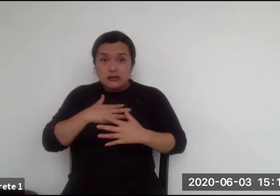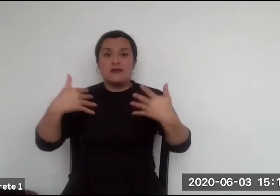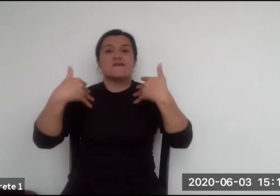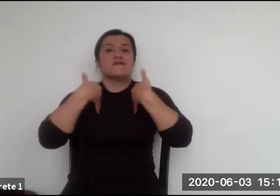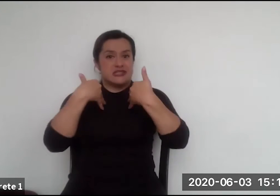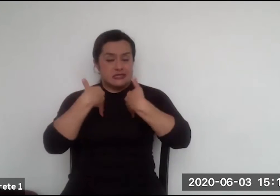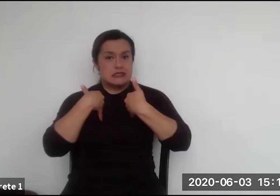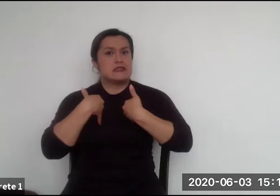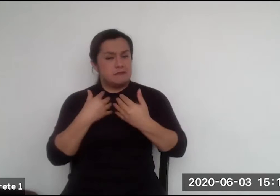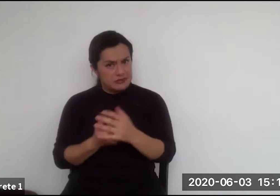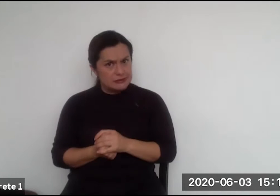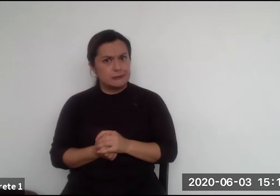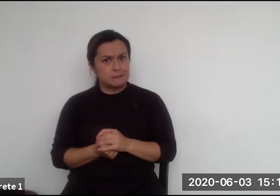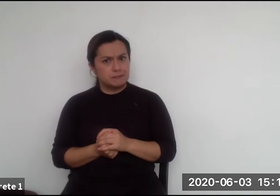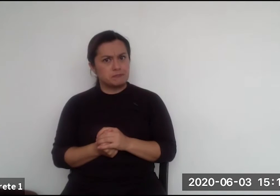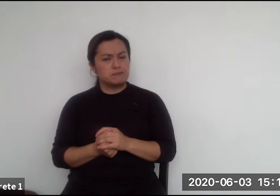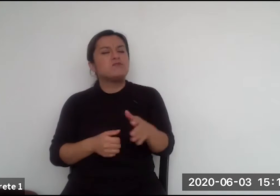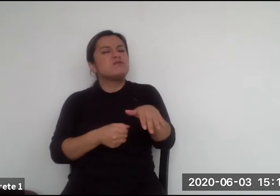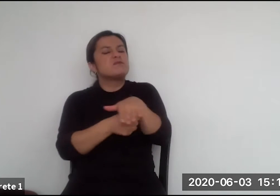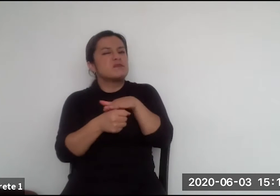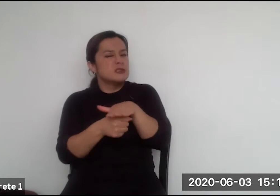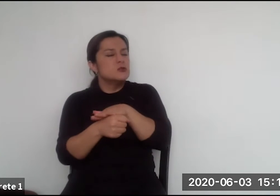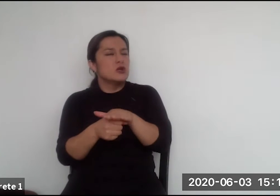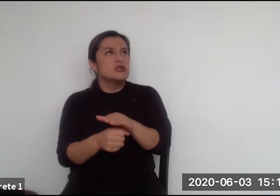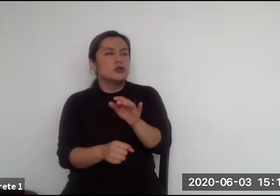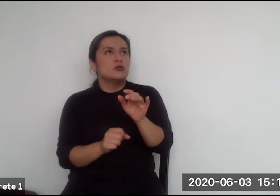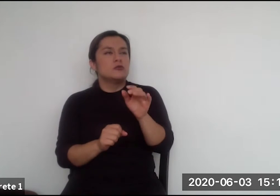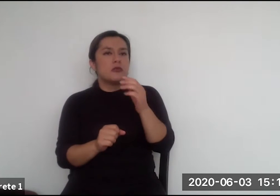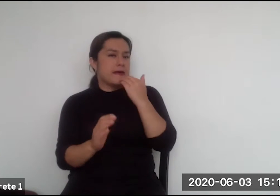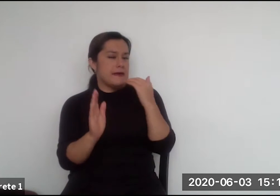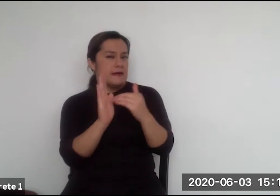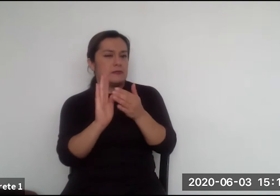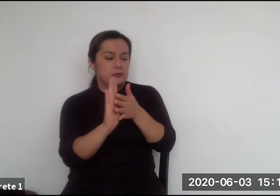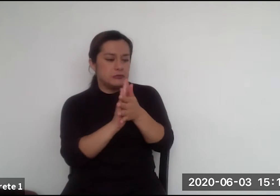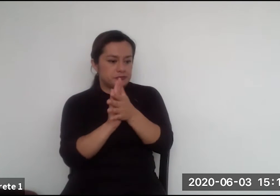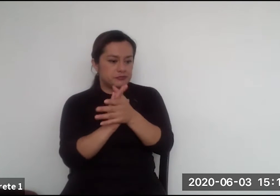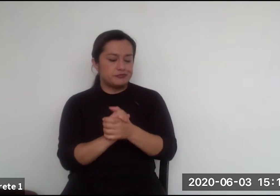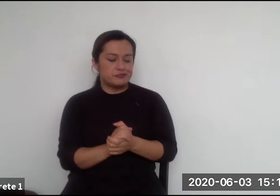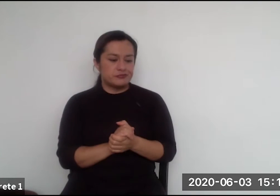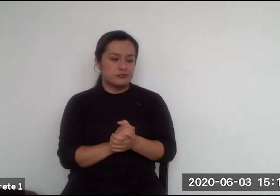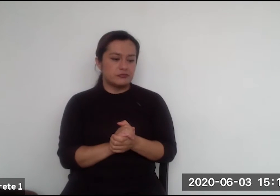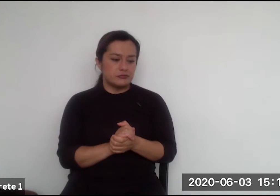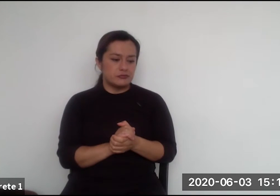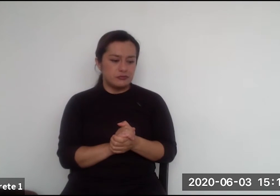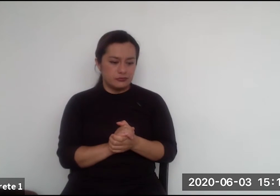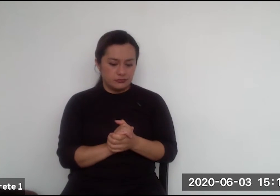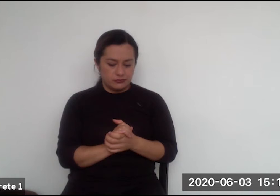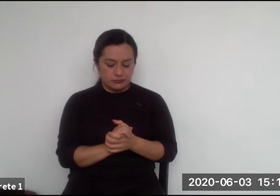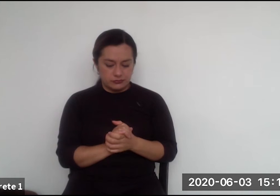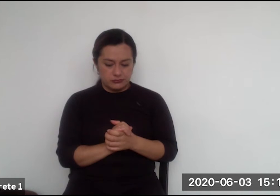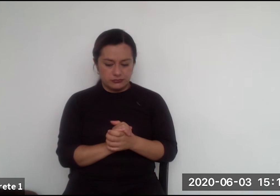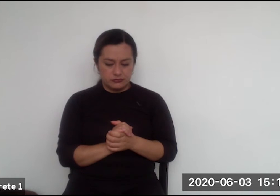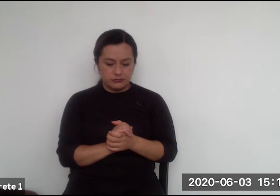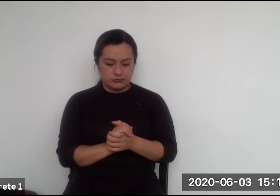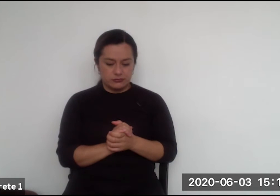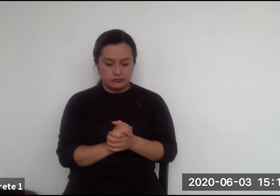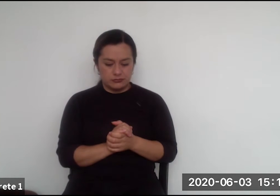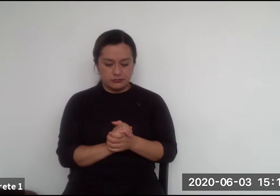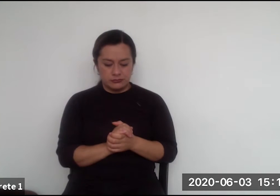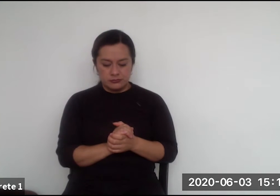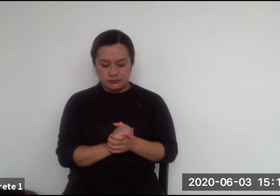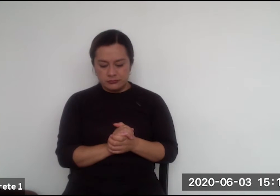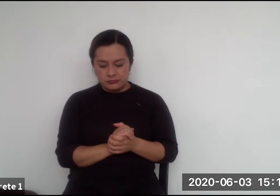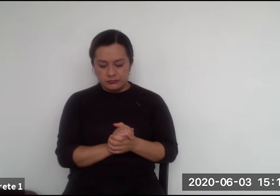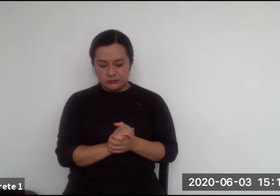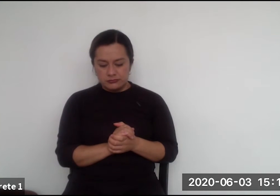Una situación particular, por ejemplo, que me remite a una cruda situación